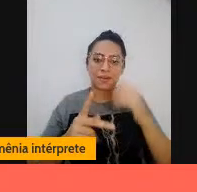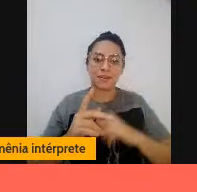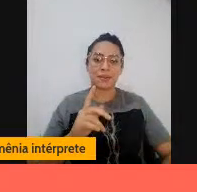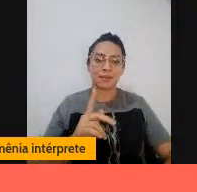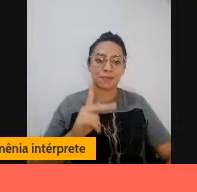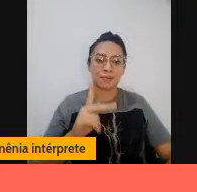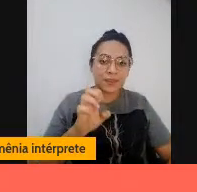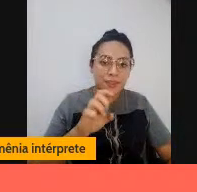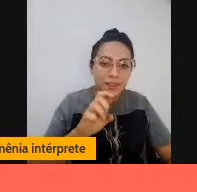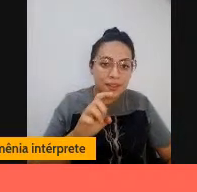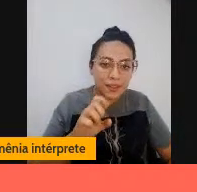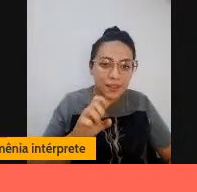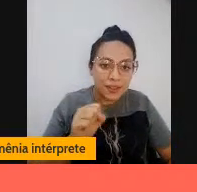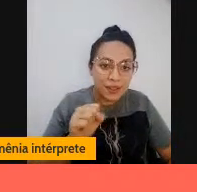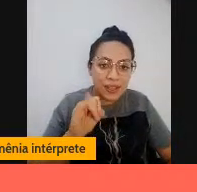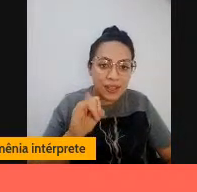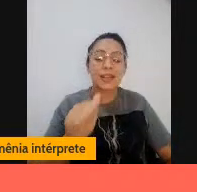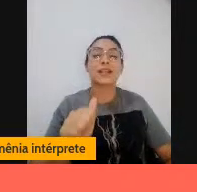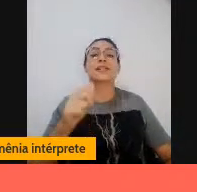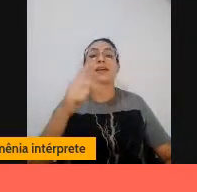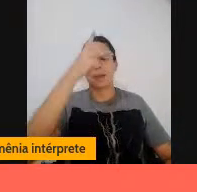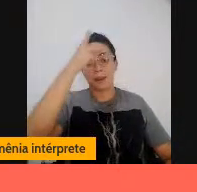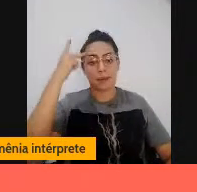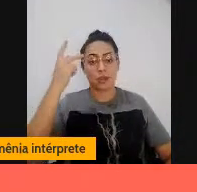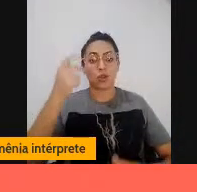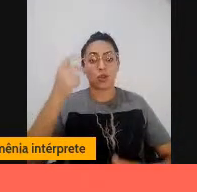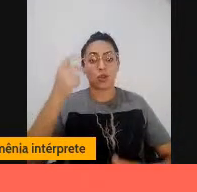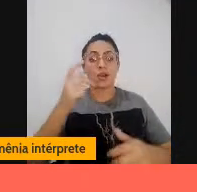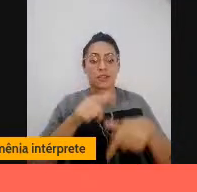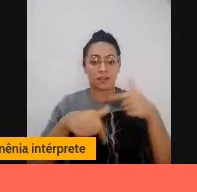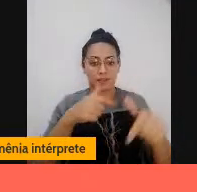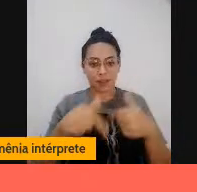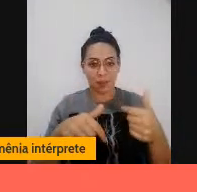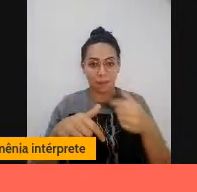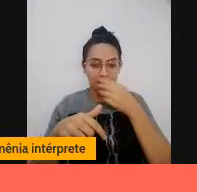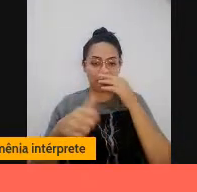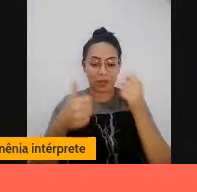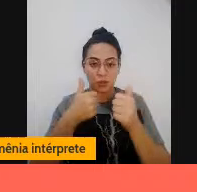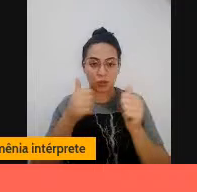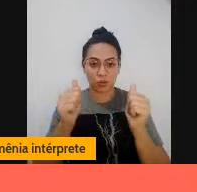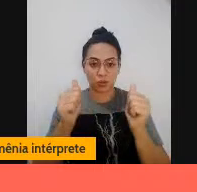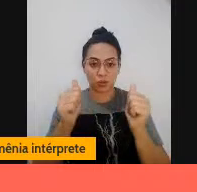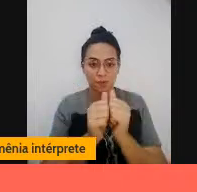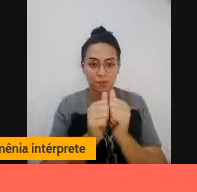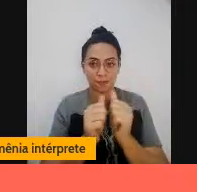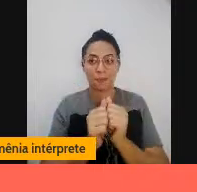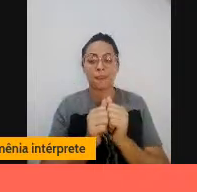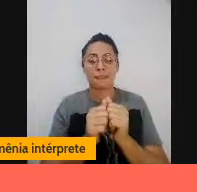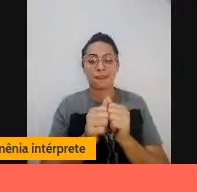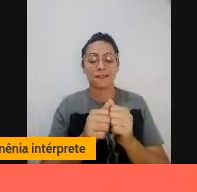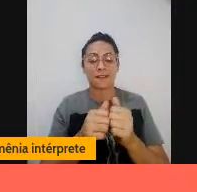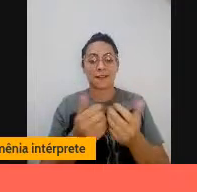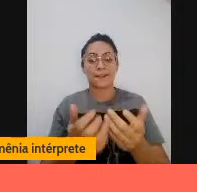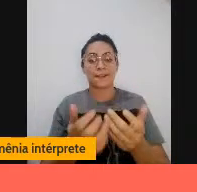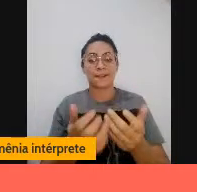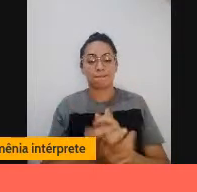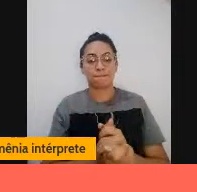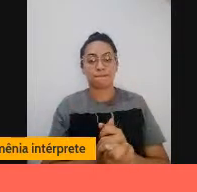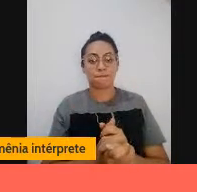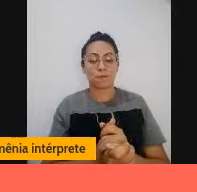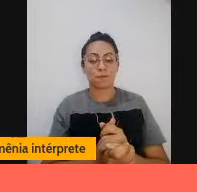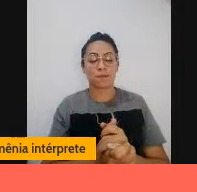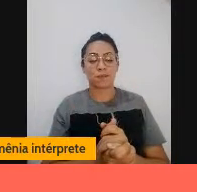pessoa em que eu estive trabalhando de forma mais direta, né, esses dias, né? Mesmo cirurgiada, né, esteve